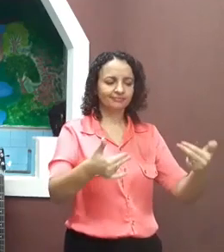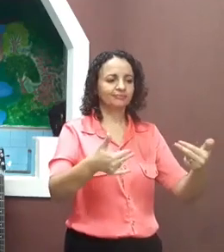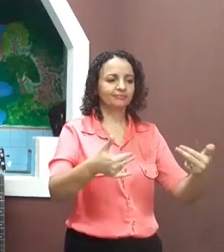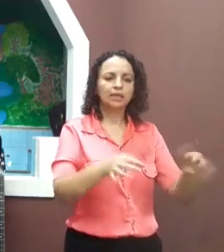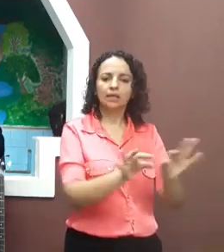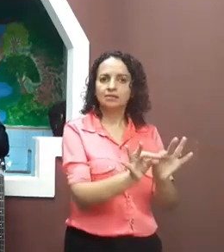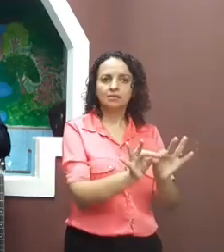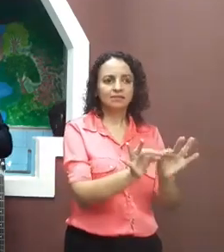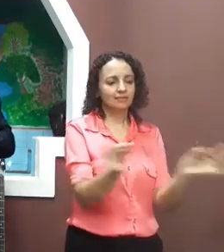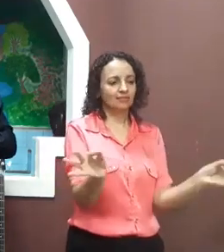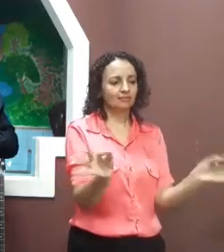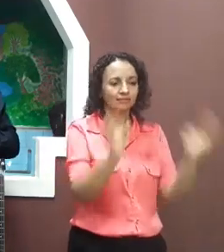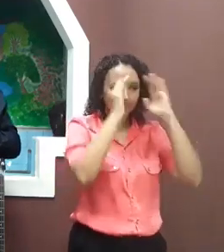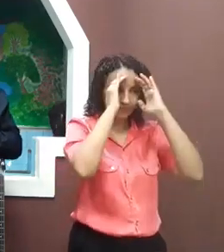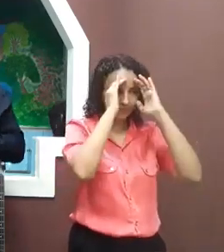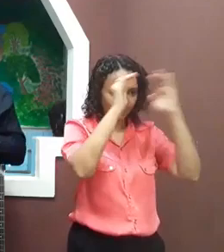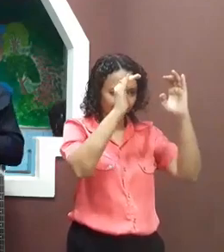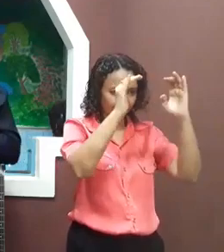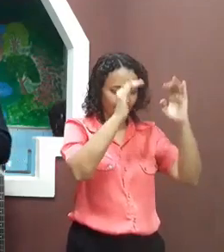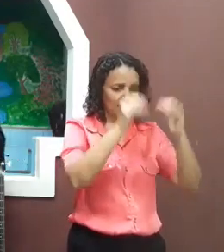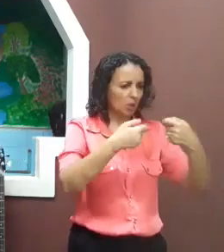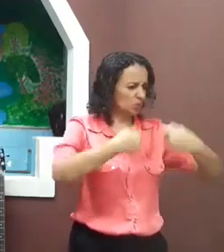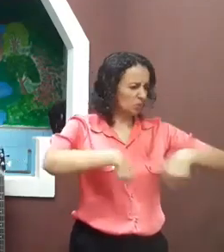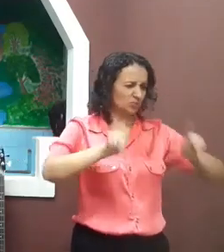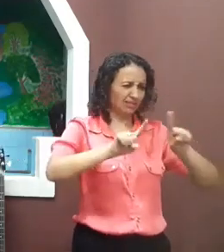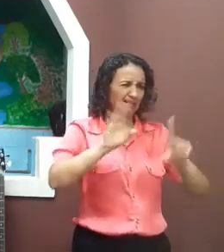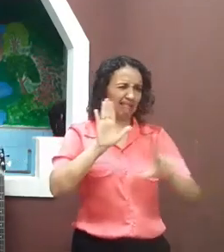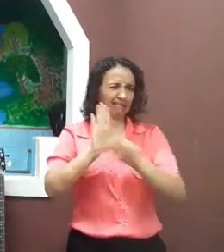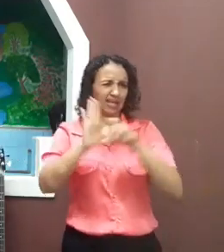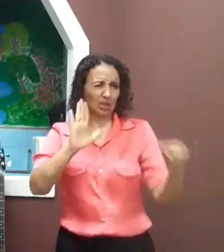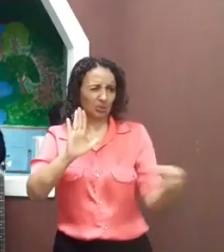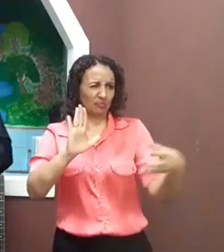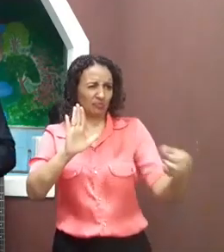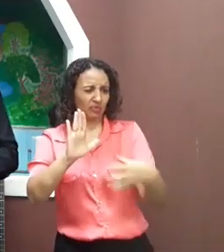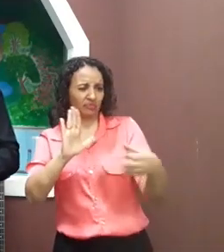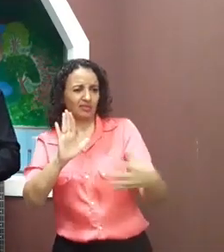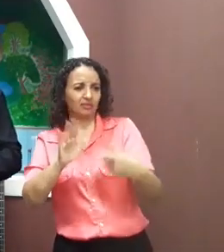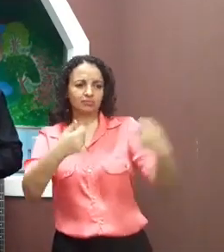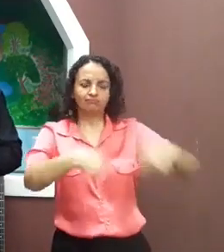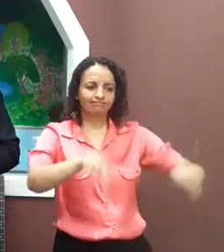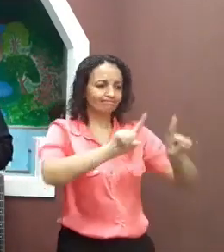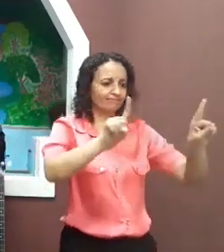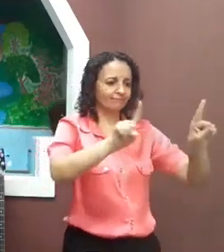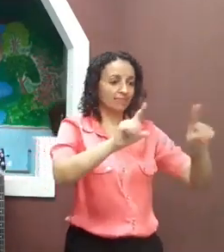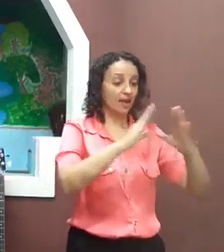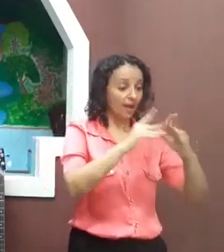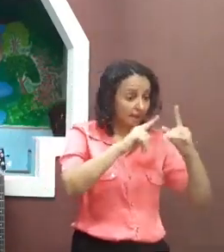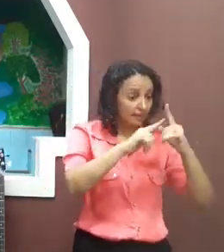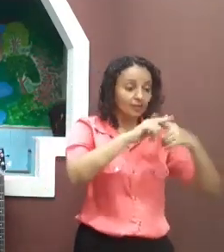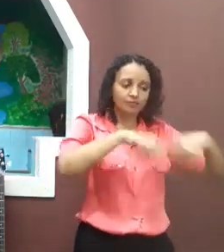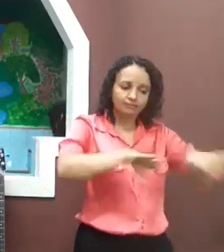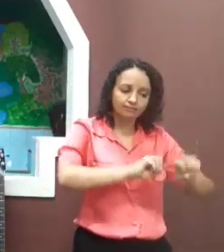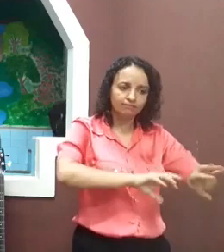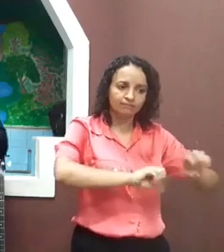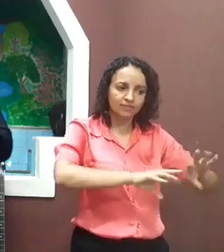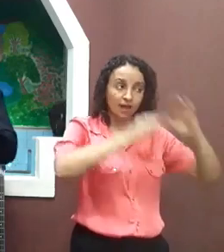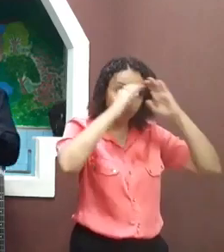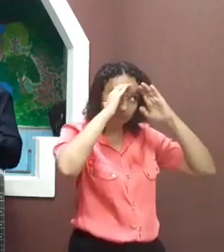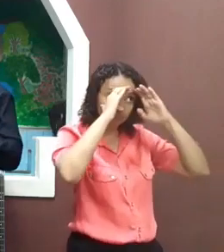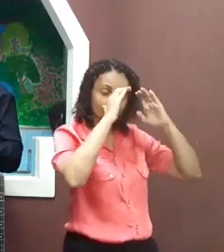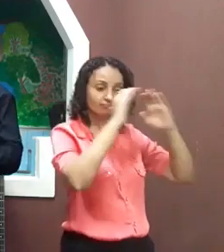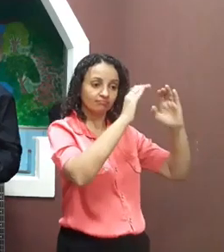Simples assim. Não há necessidade de criar leis novas. A igreja dá princípios. A